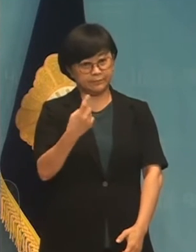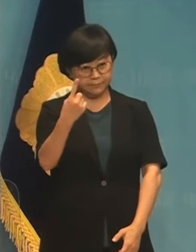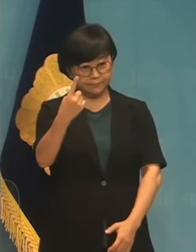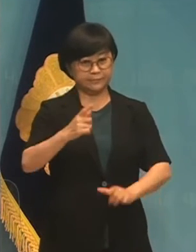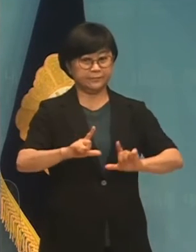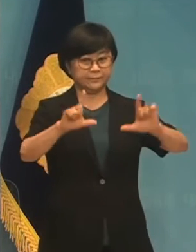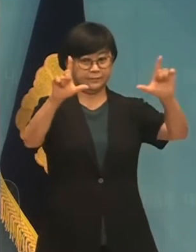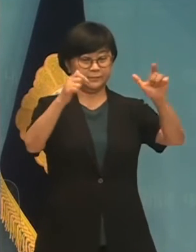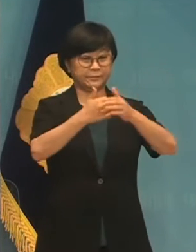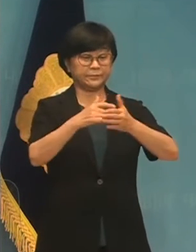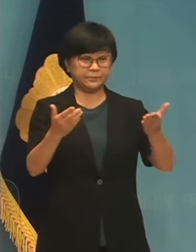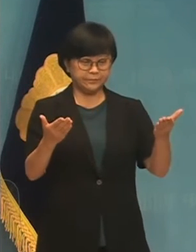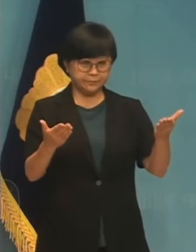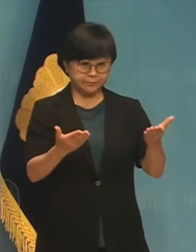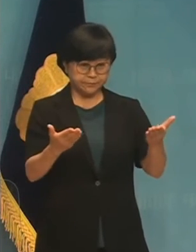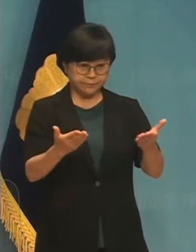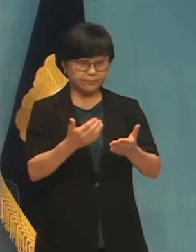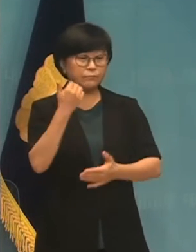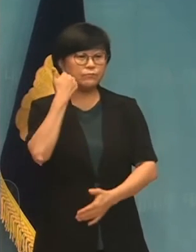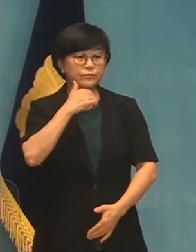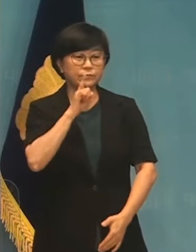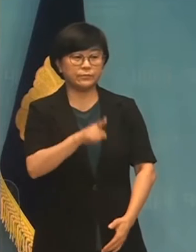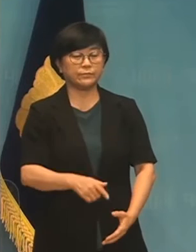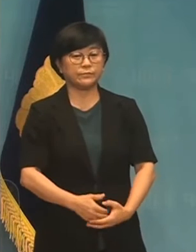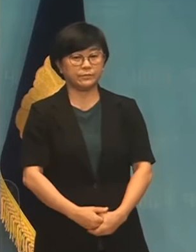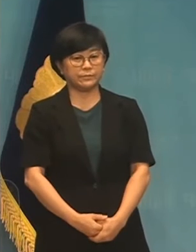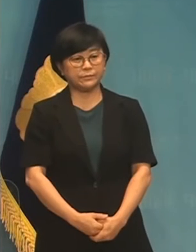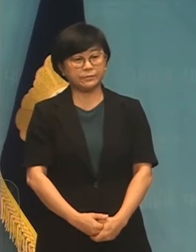2021년 그 노동은 누구입니까?